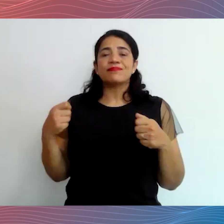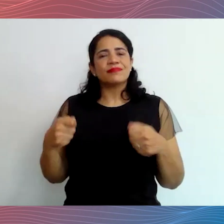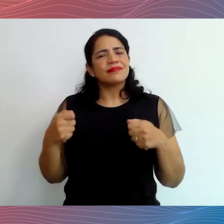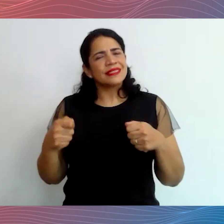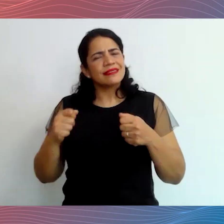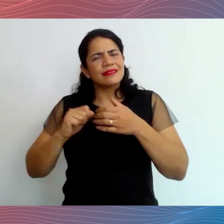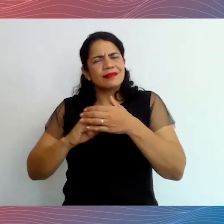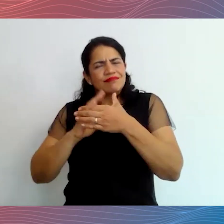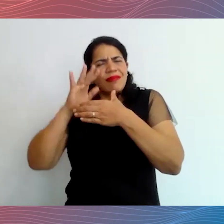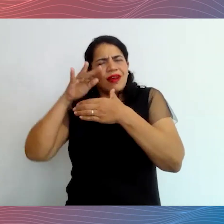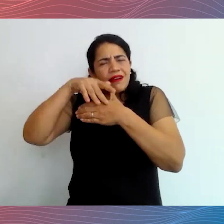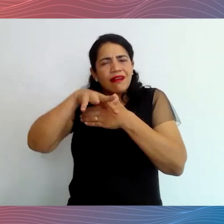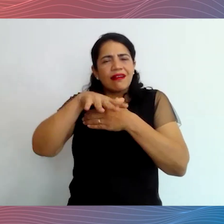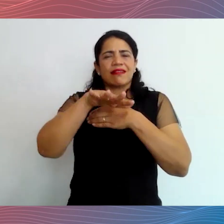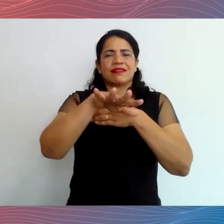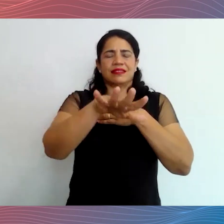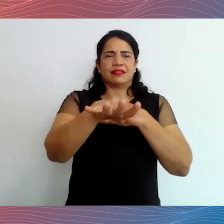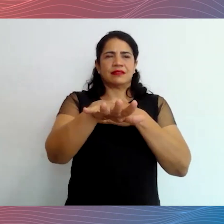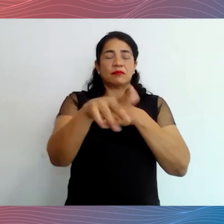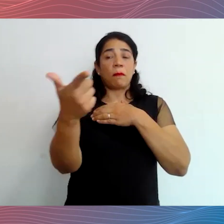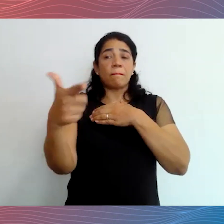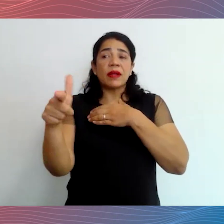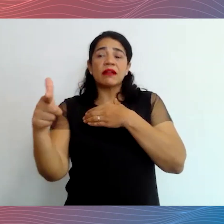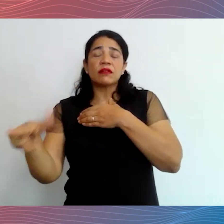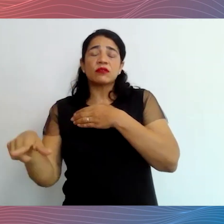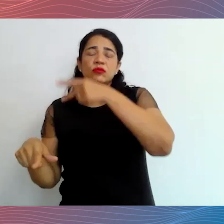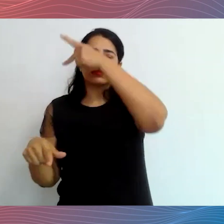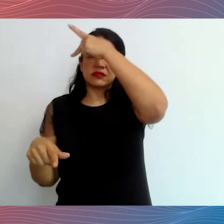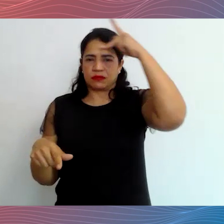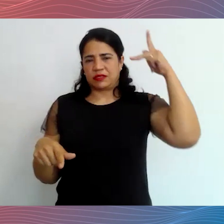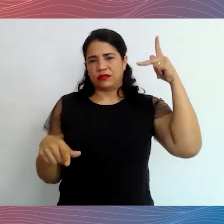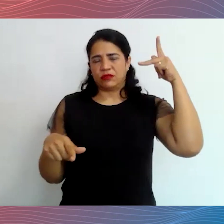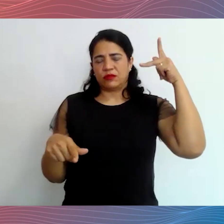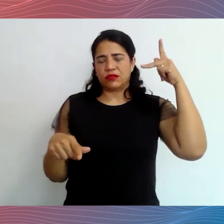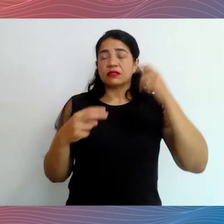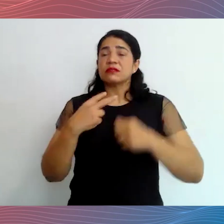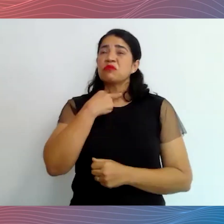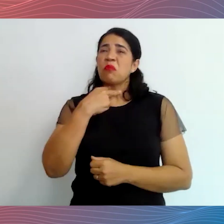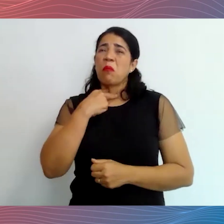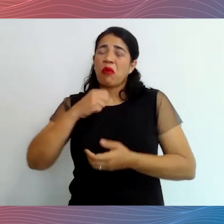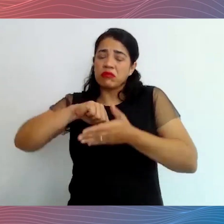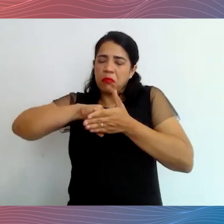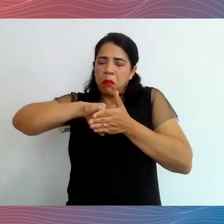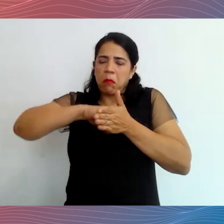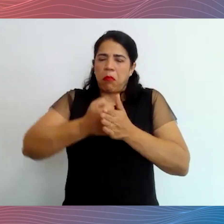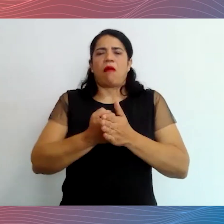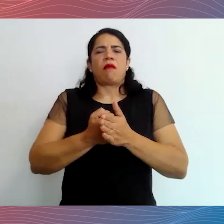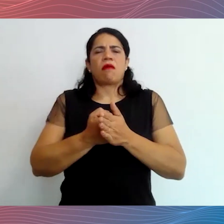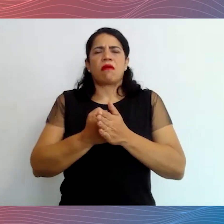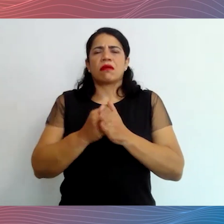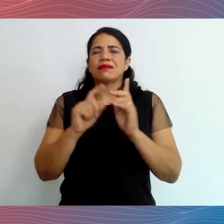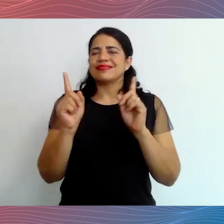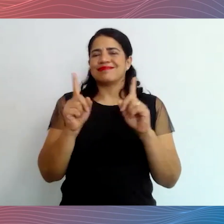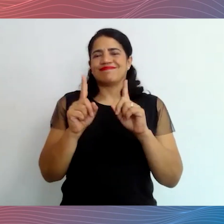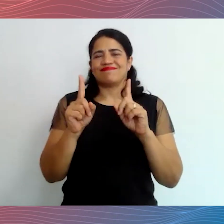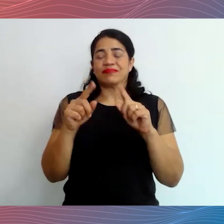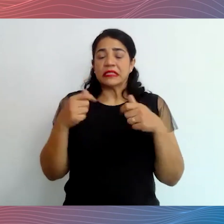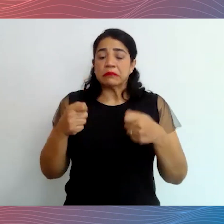canais, Não retenha para você, vai às ruas, prega o